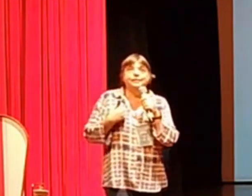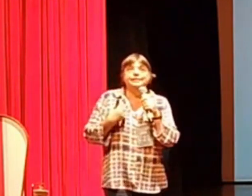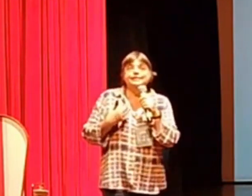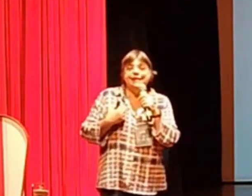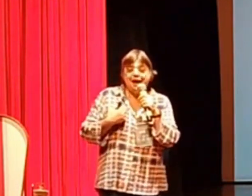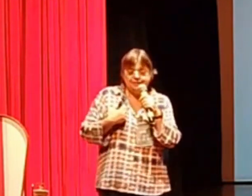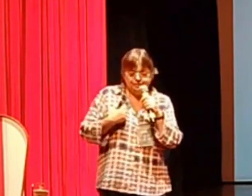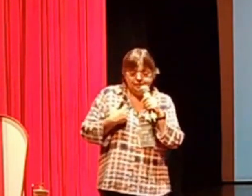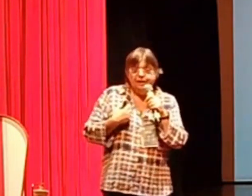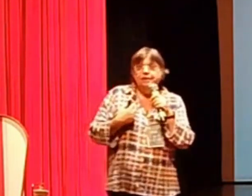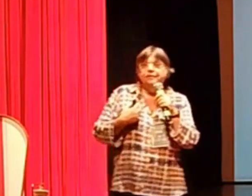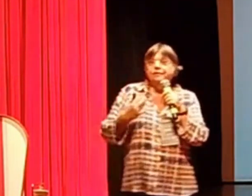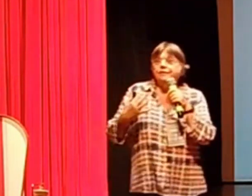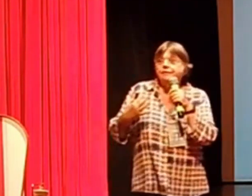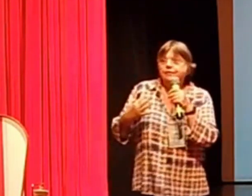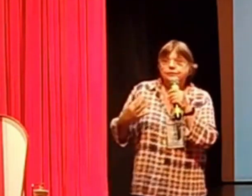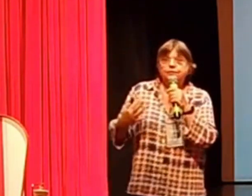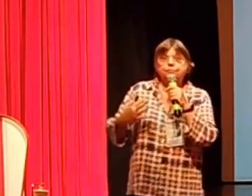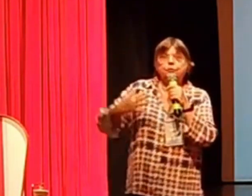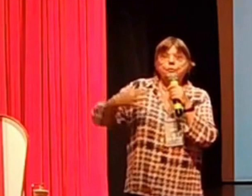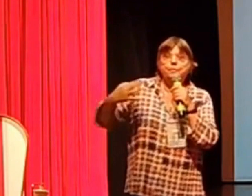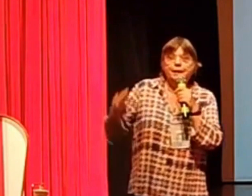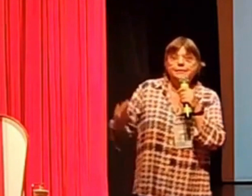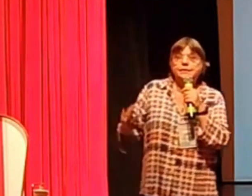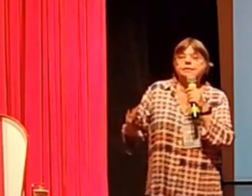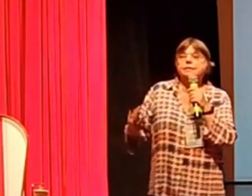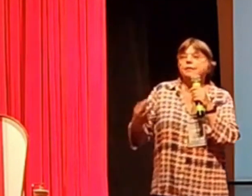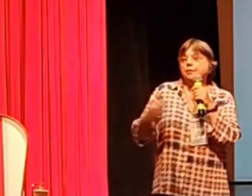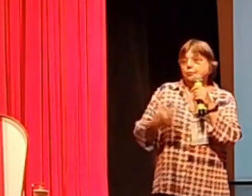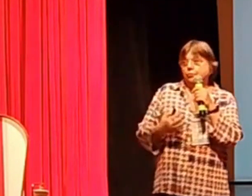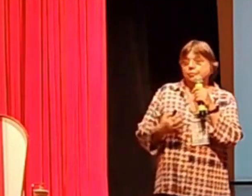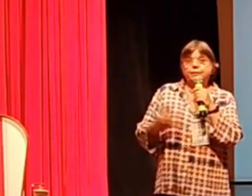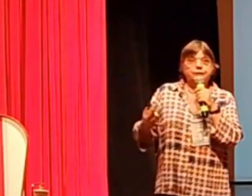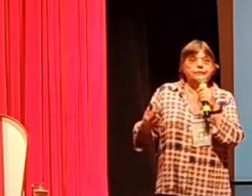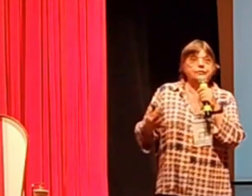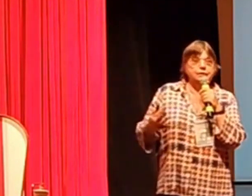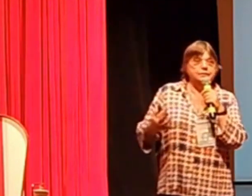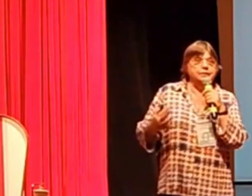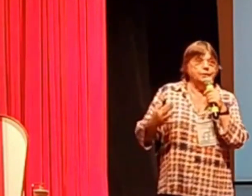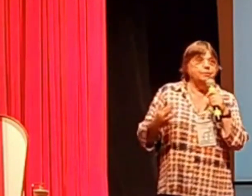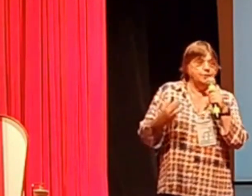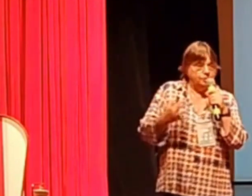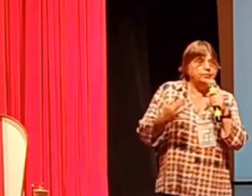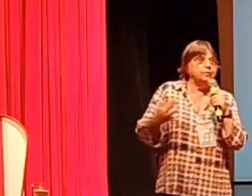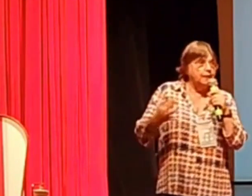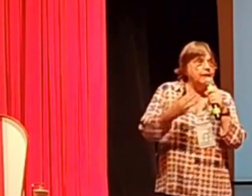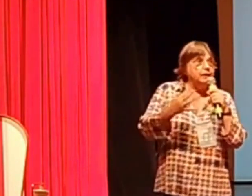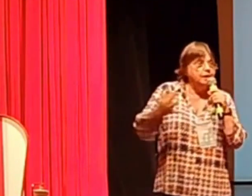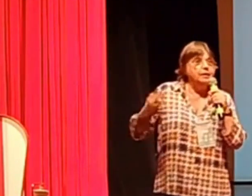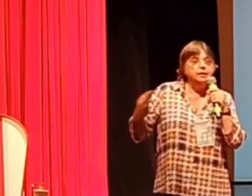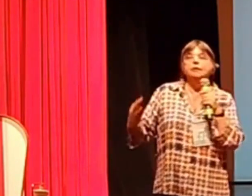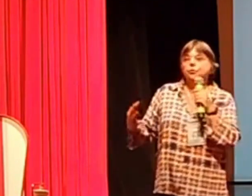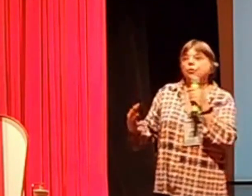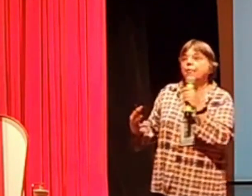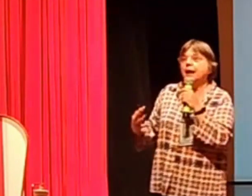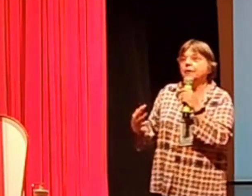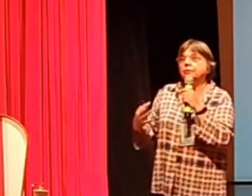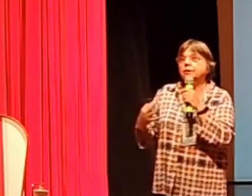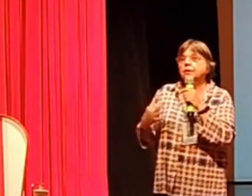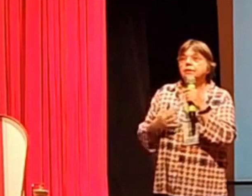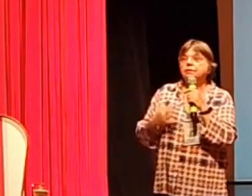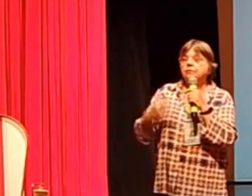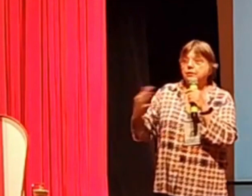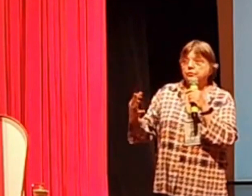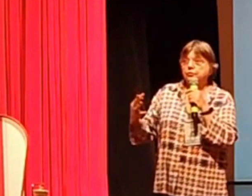a sua identidade, sentir como pertencendo a um grupo. O adolescente, então, precisa estar, né,